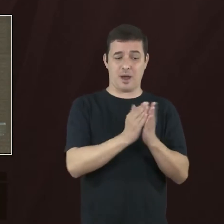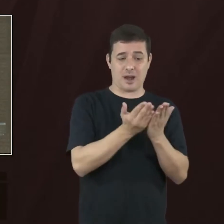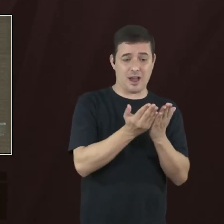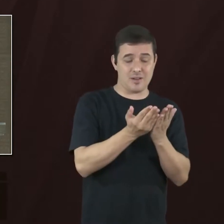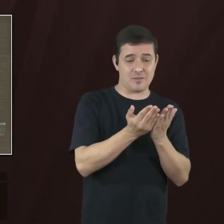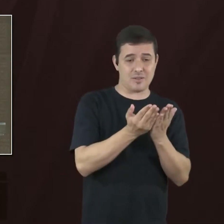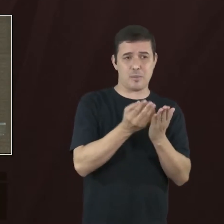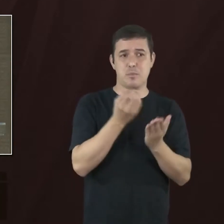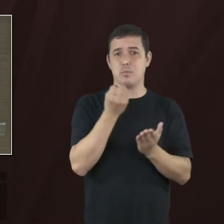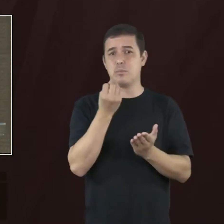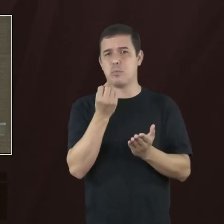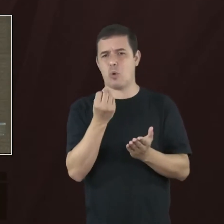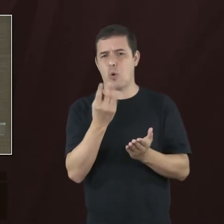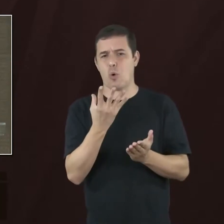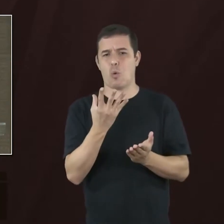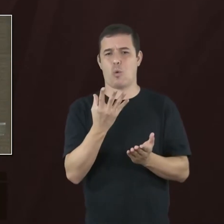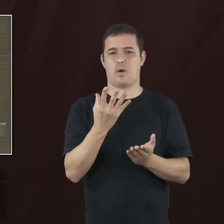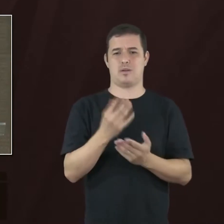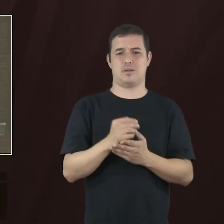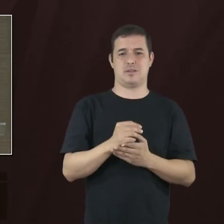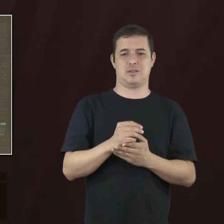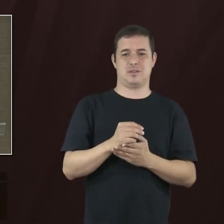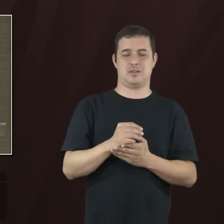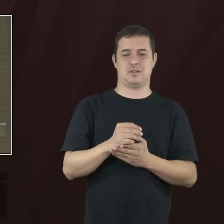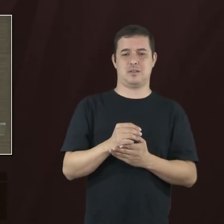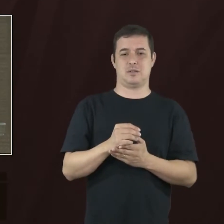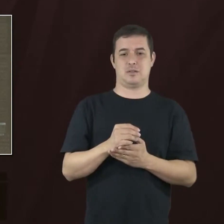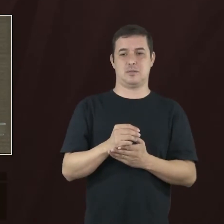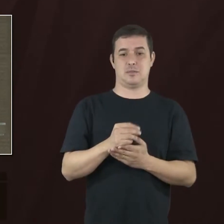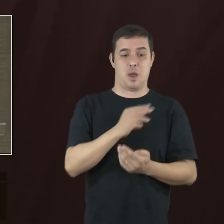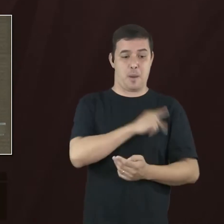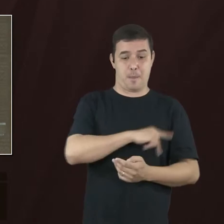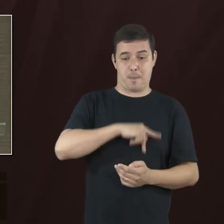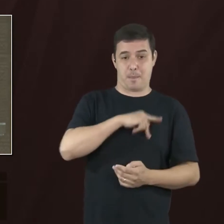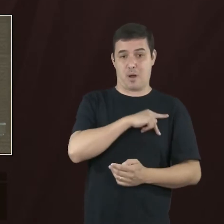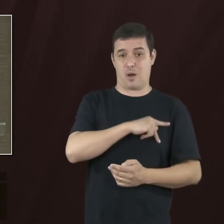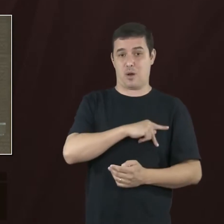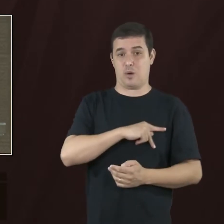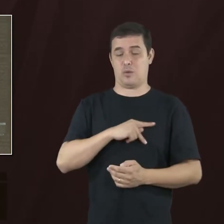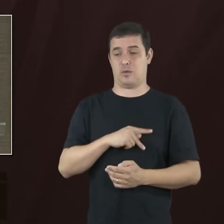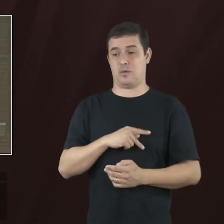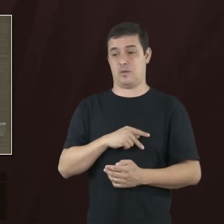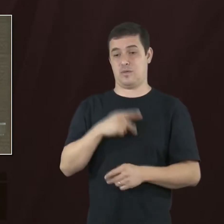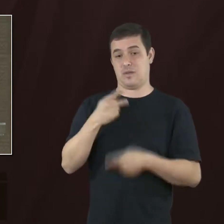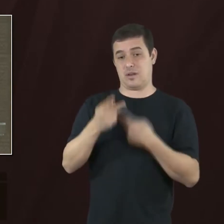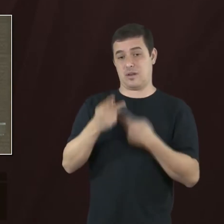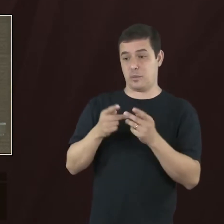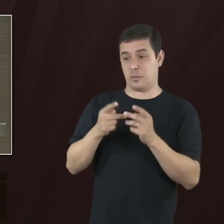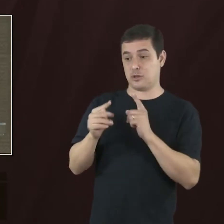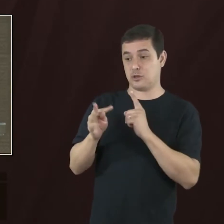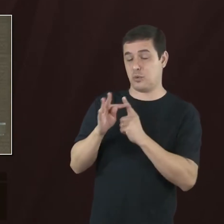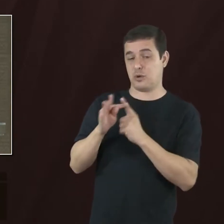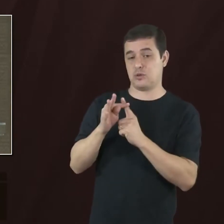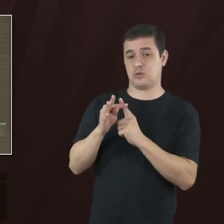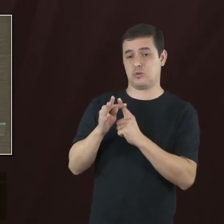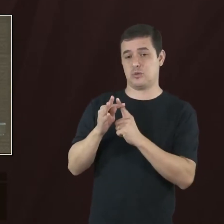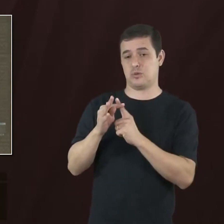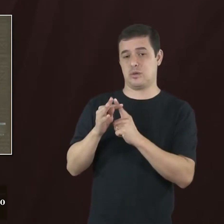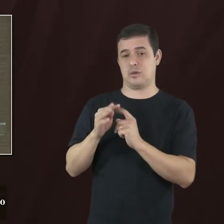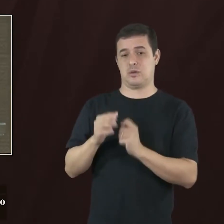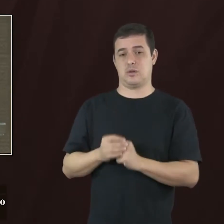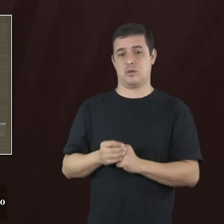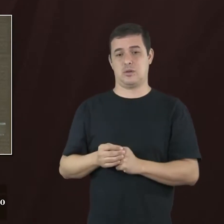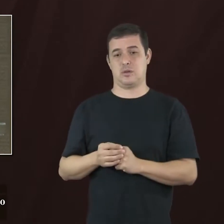mim ouviste com fé e com o amor que está em Cristo Jesus, guarda